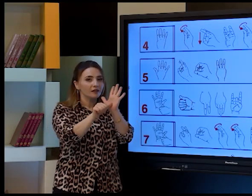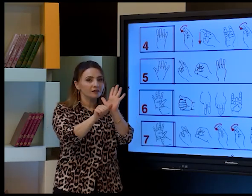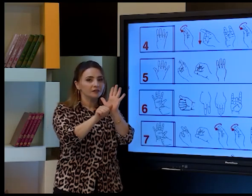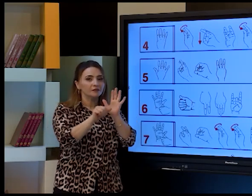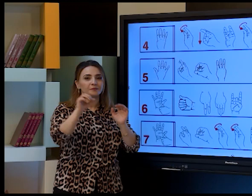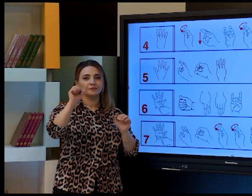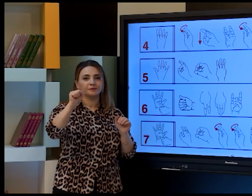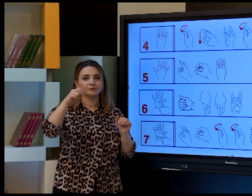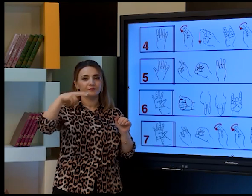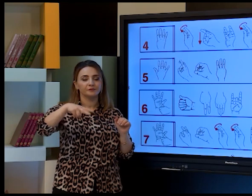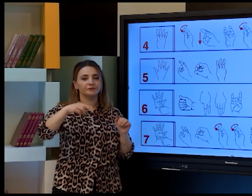6